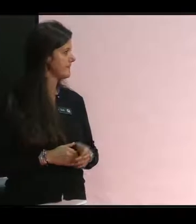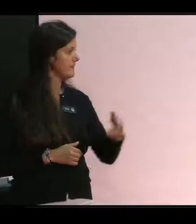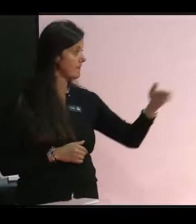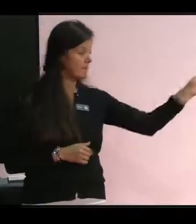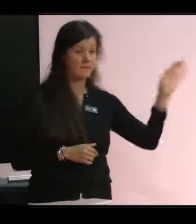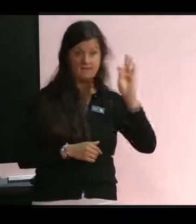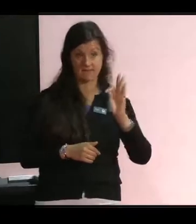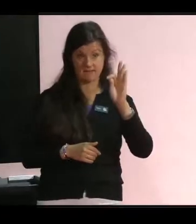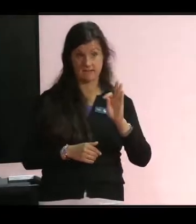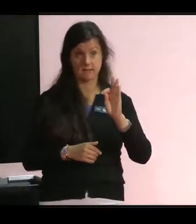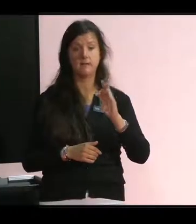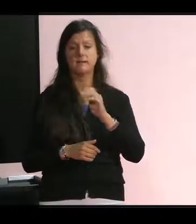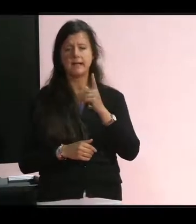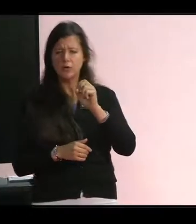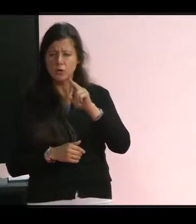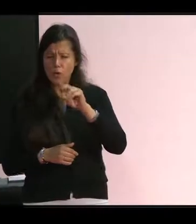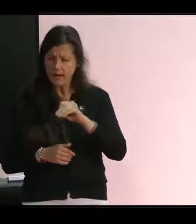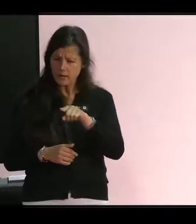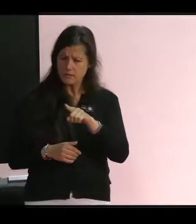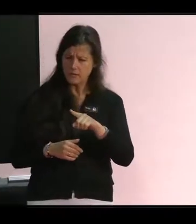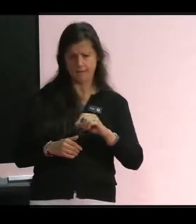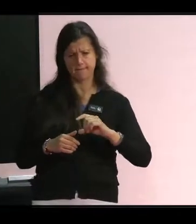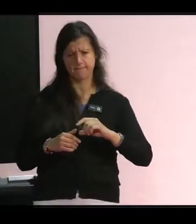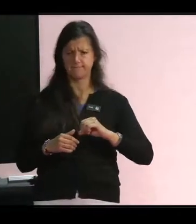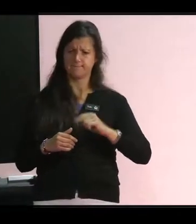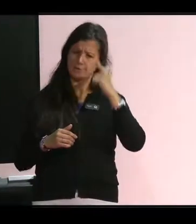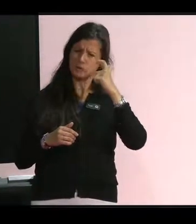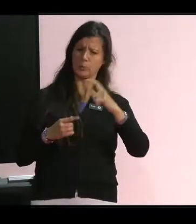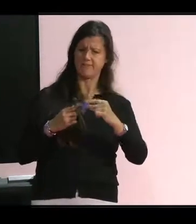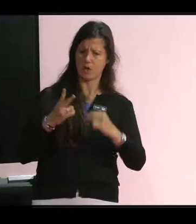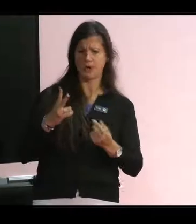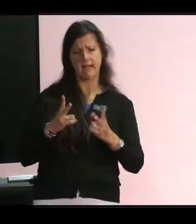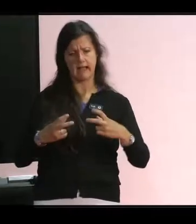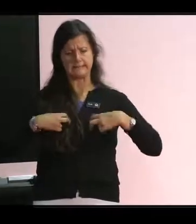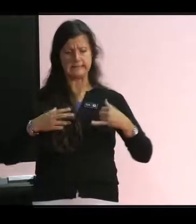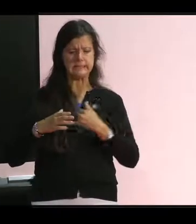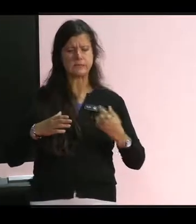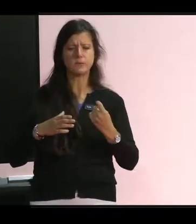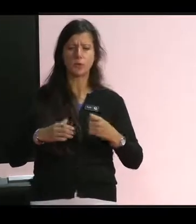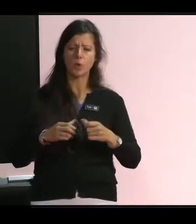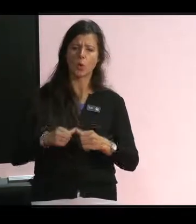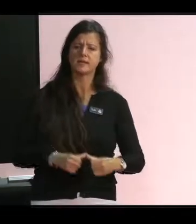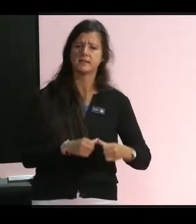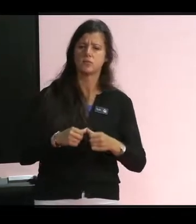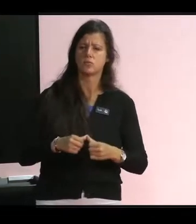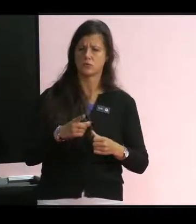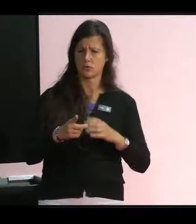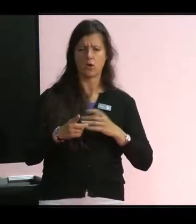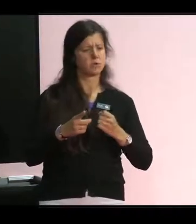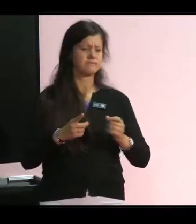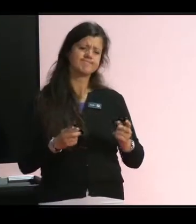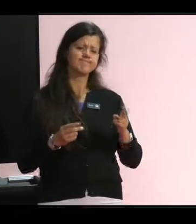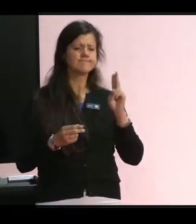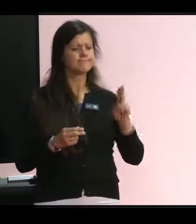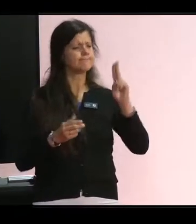Eleonora, om man är förtroendevald eller möjligtvis anställd i en organisation, har du något konkret tips